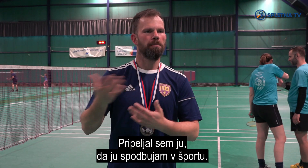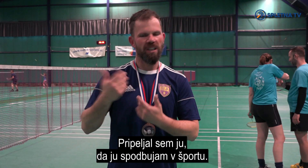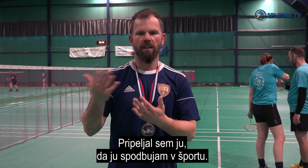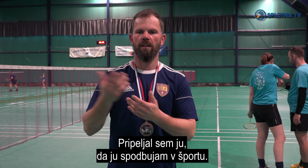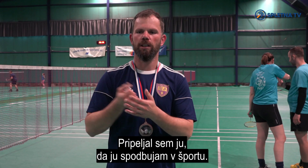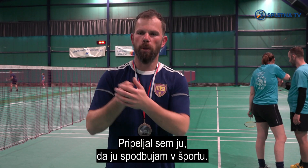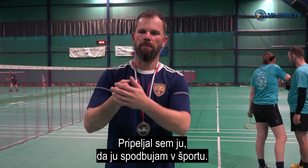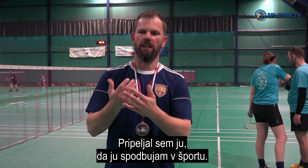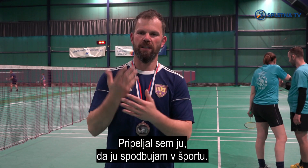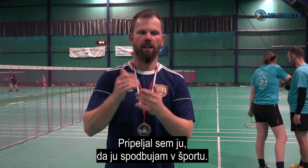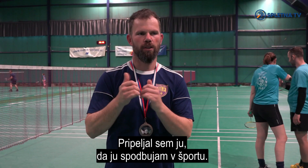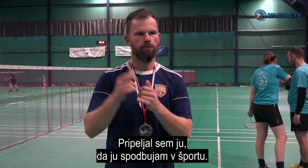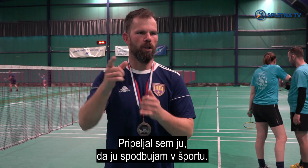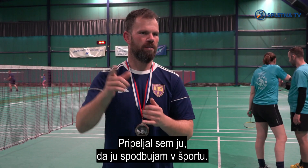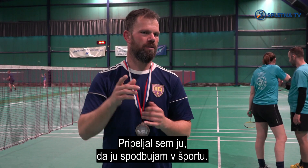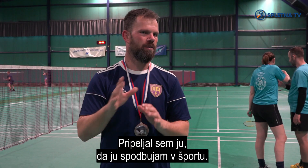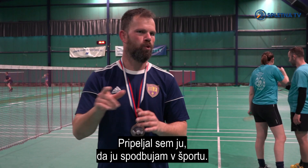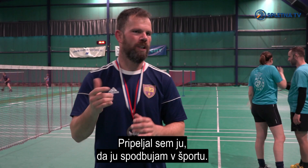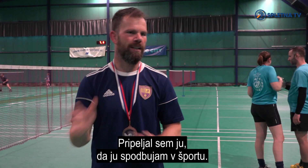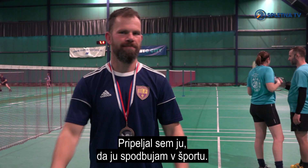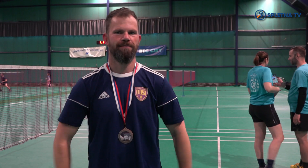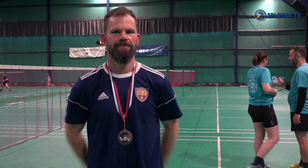ju, da ju spodbujam v športu.